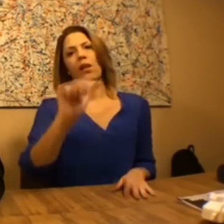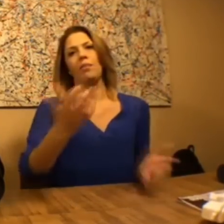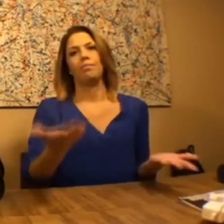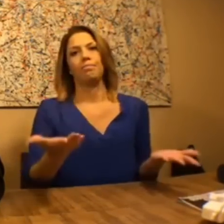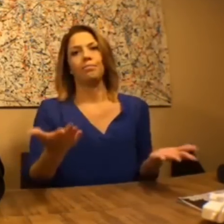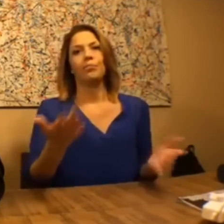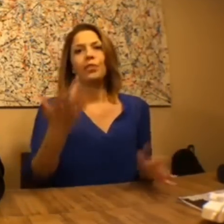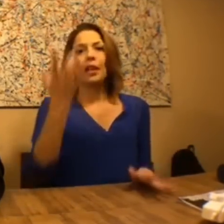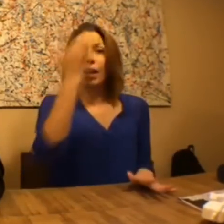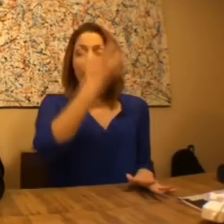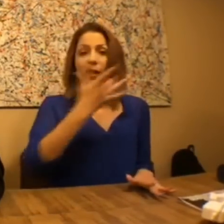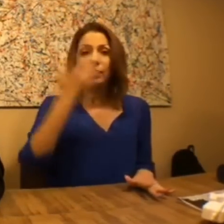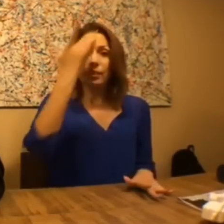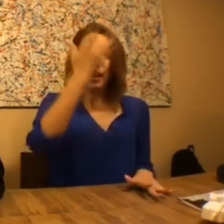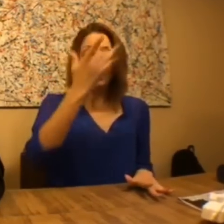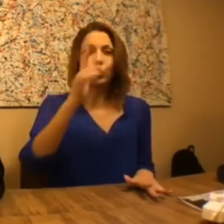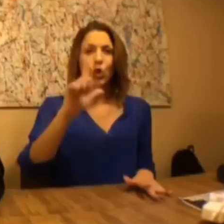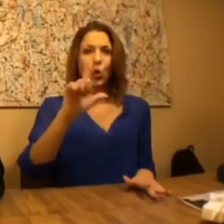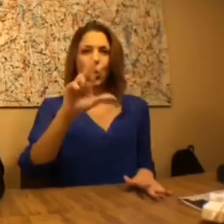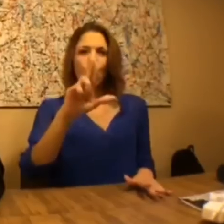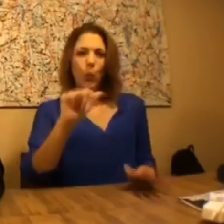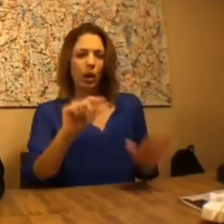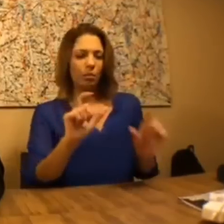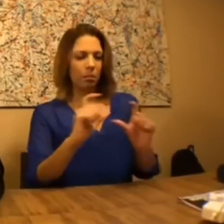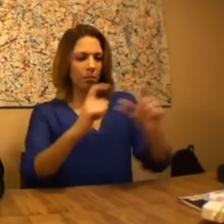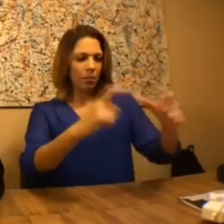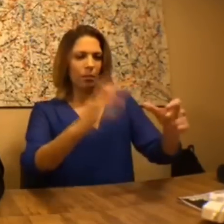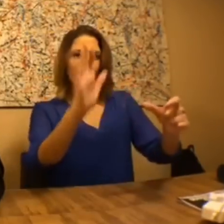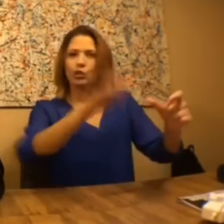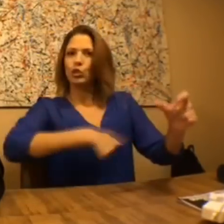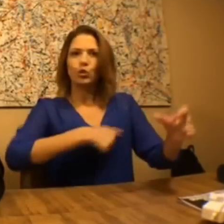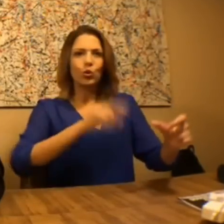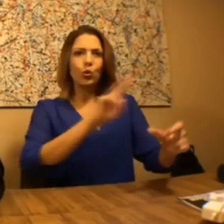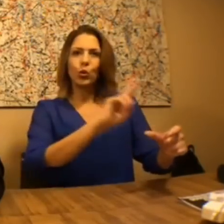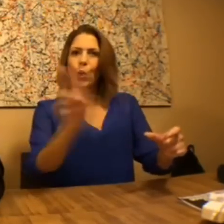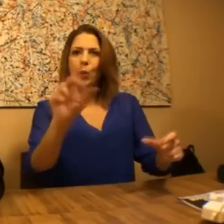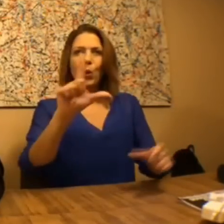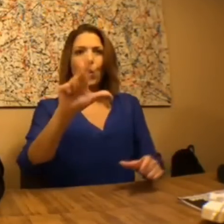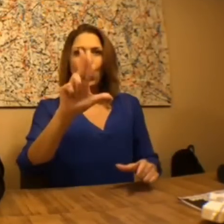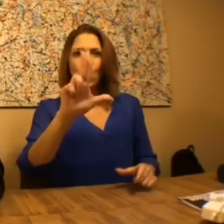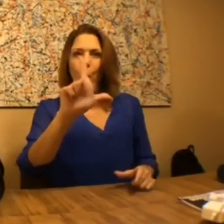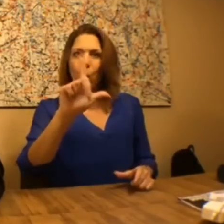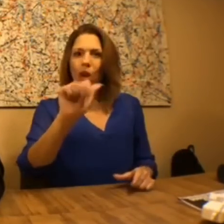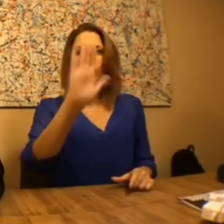Não está mais no slogan Haddad e Lula. Tirou fora também.